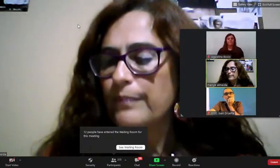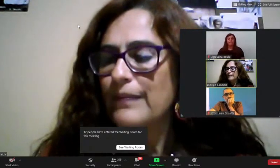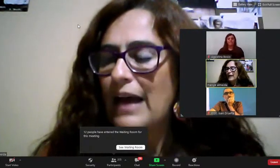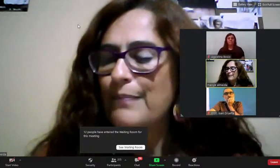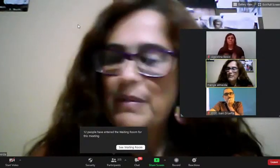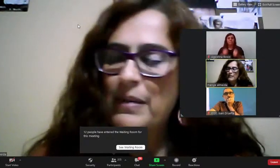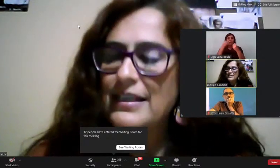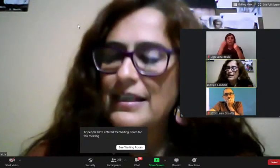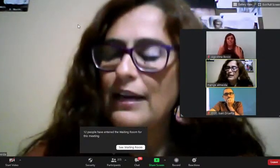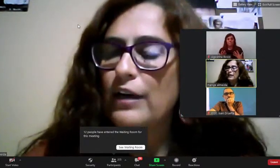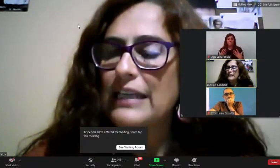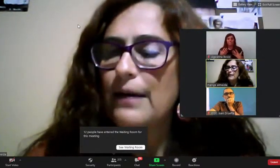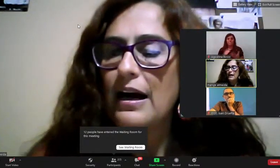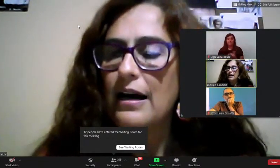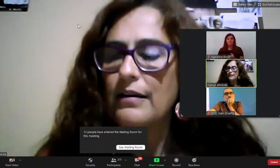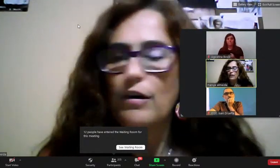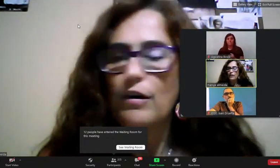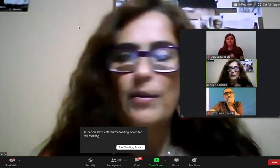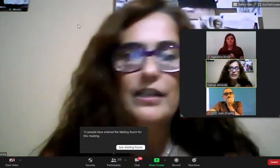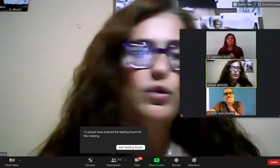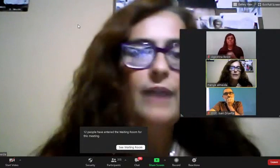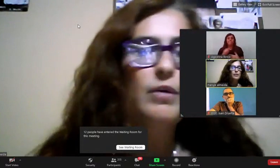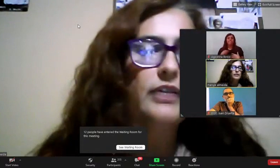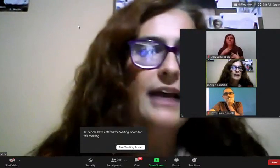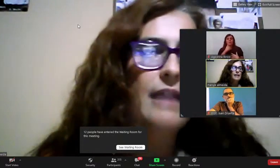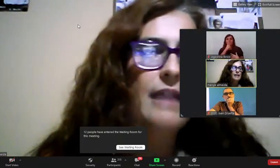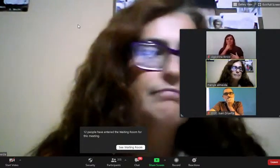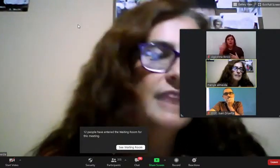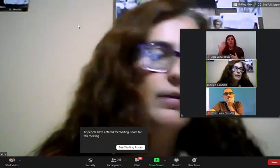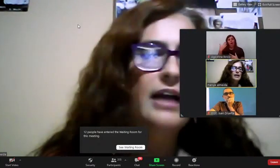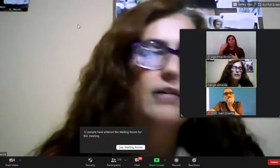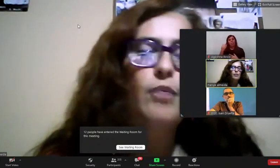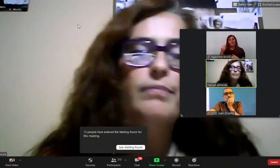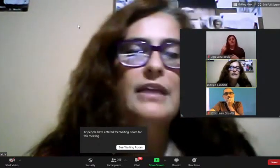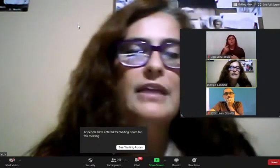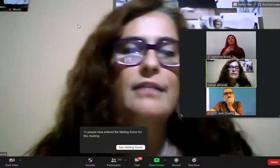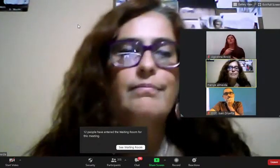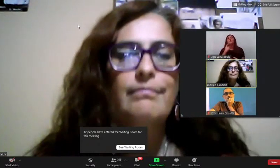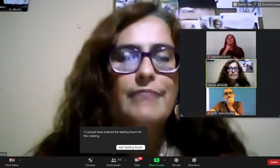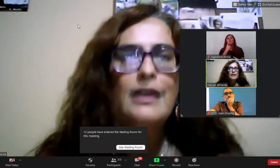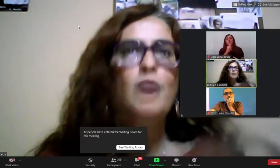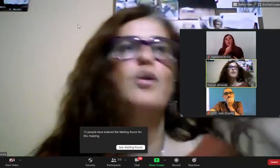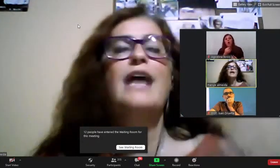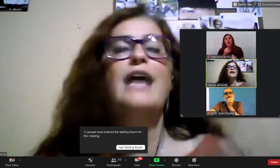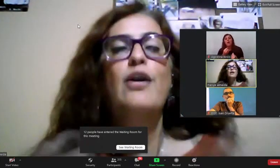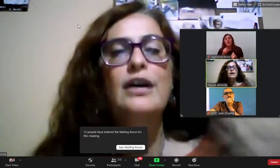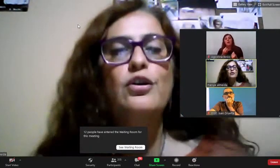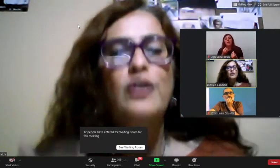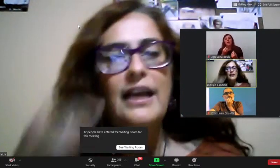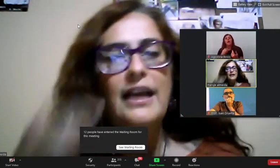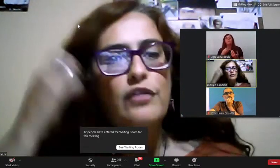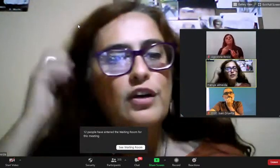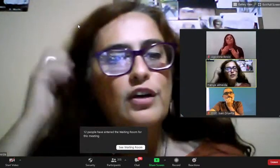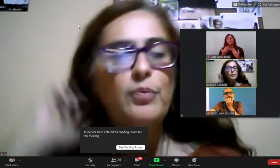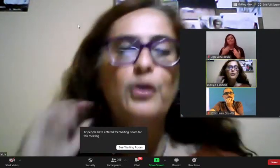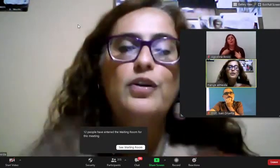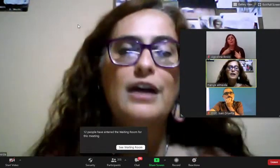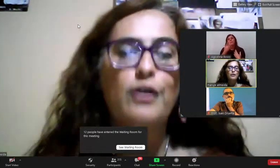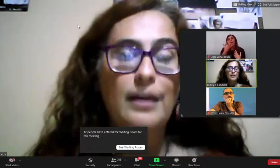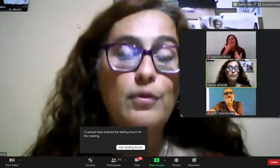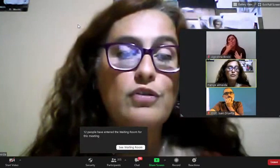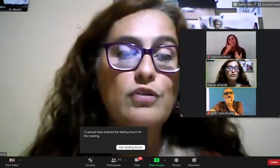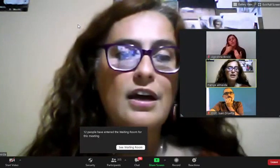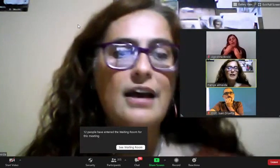Bueno, me parece que lo que estaba comentando Juan, me gustaría, digamos, ir como dialogando con él, eso fue un poco